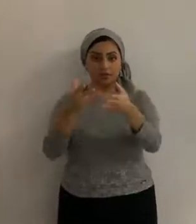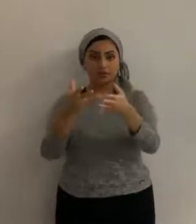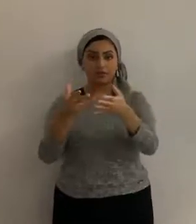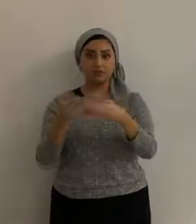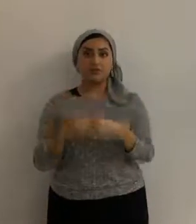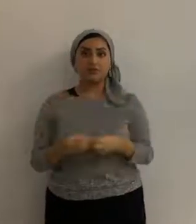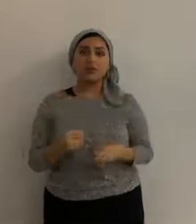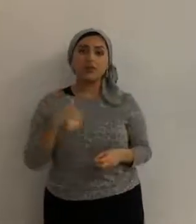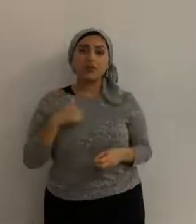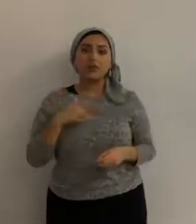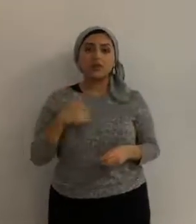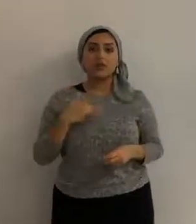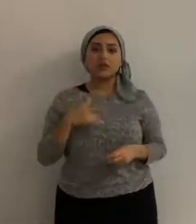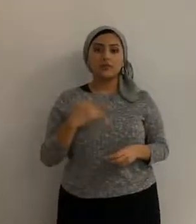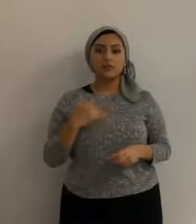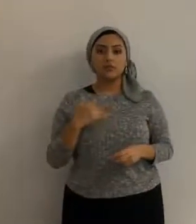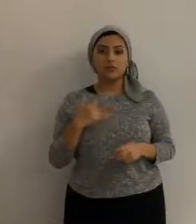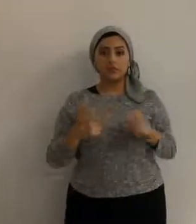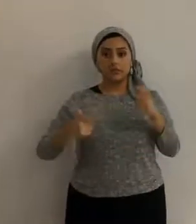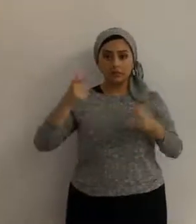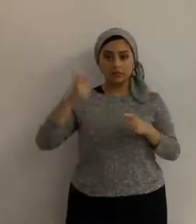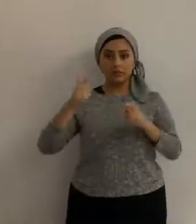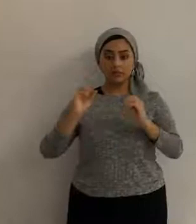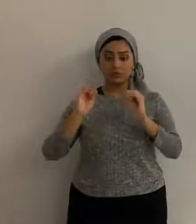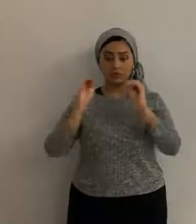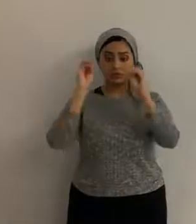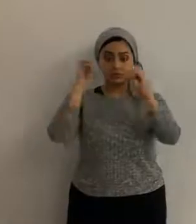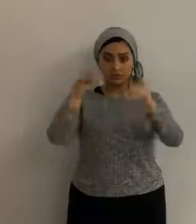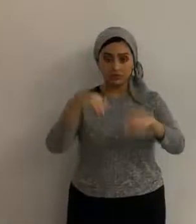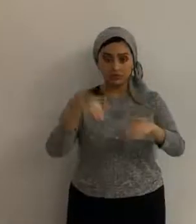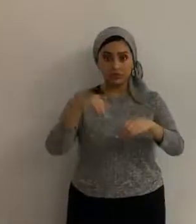considero que esta grúa la